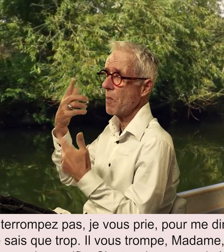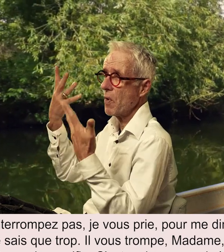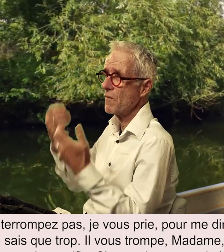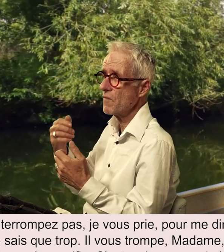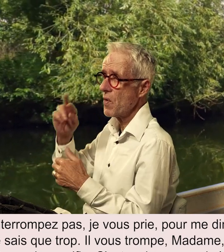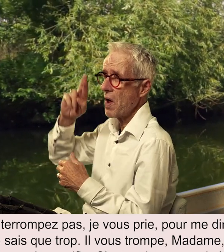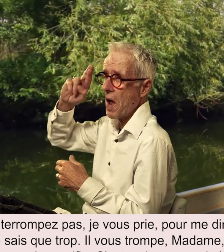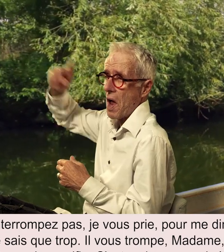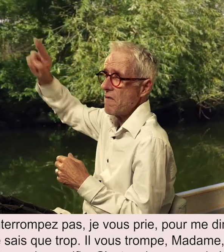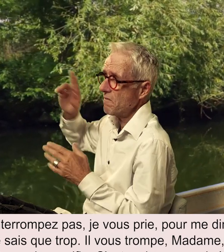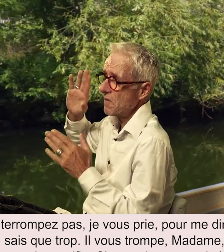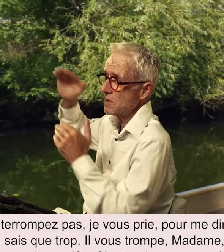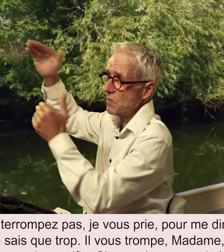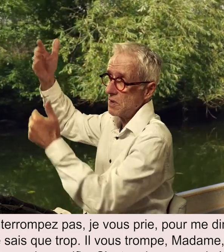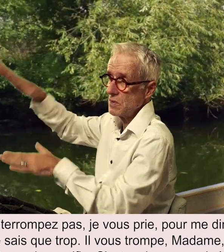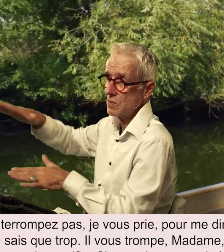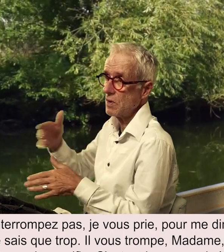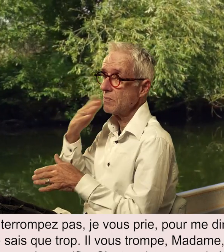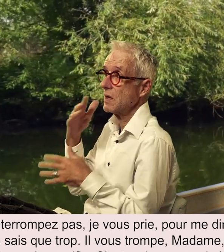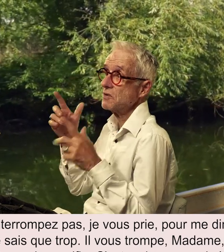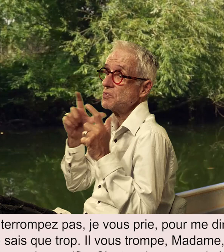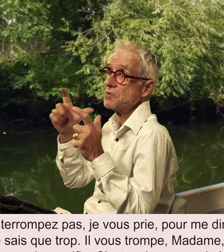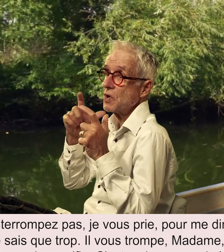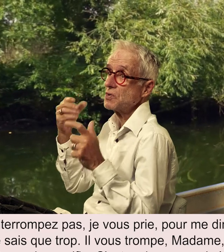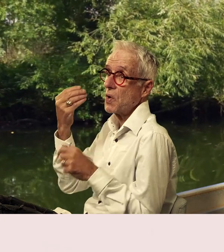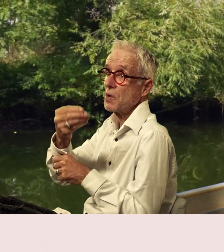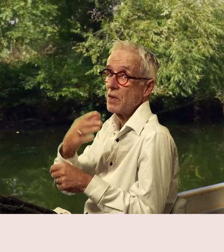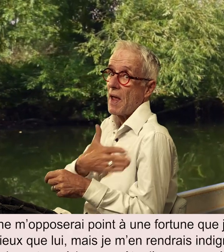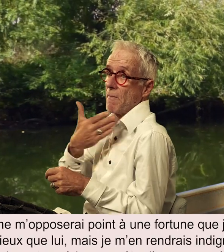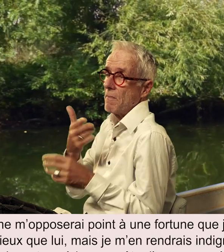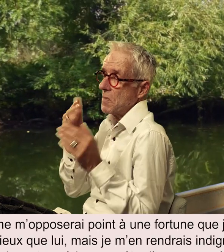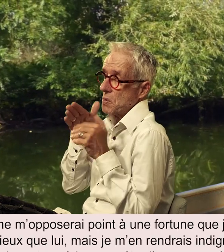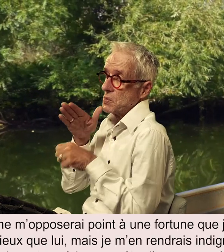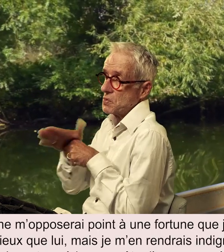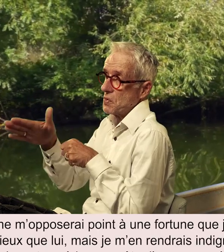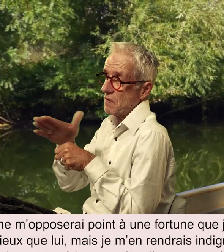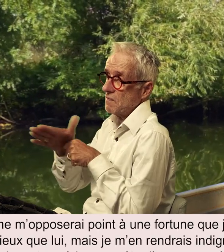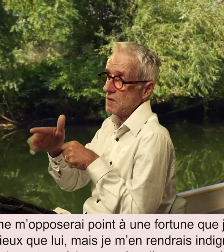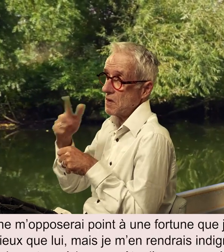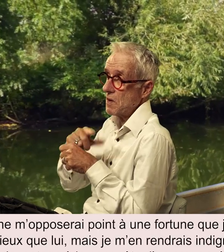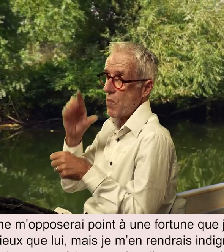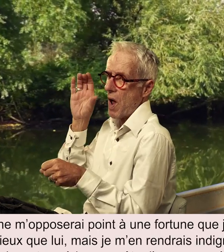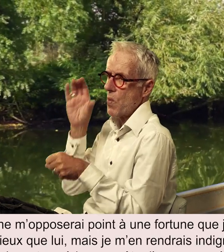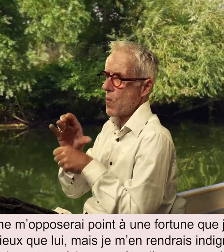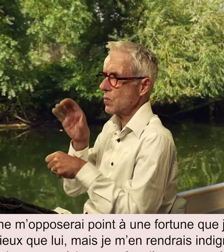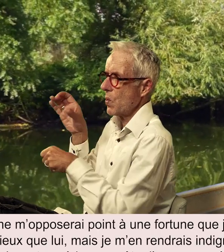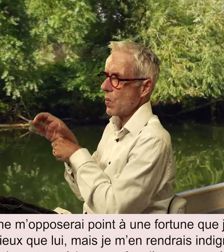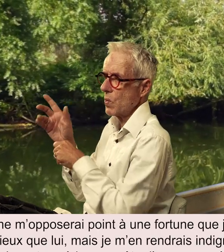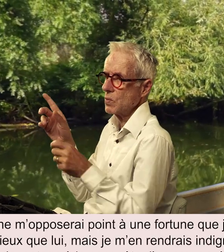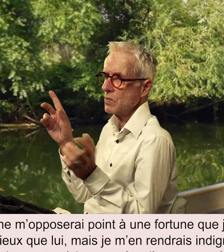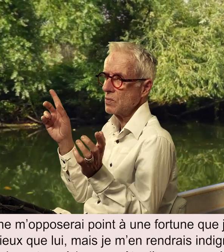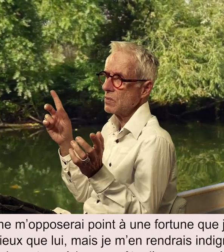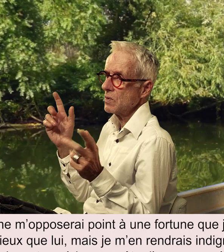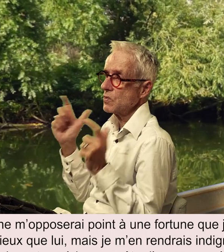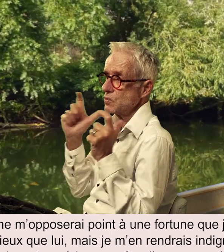mais puisqu'il a eu le bonheur de vous plaire, c'est assez. Je ne m'opposerai point à une fortune que je